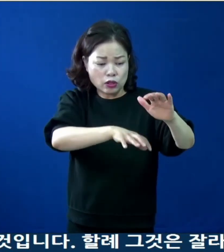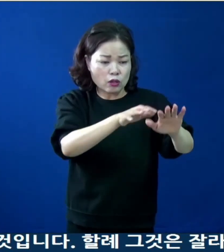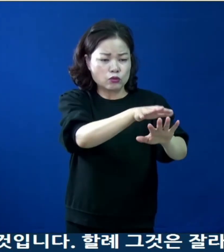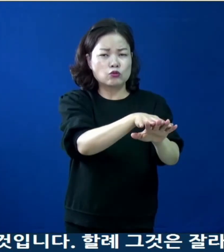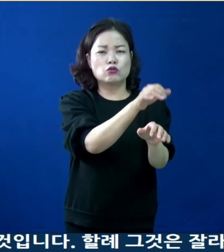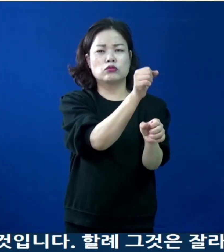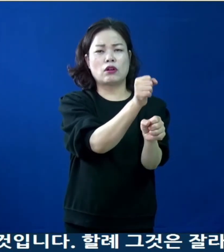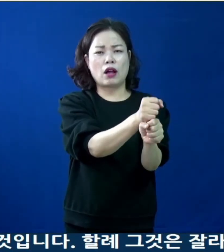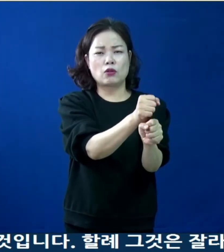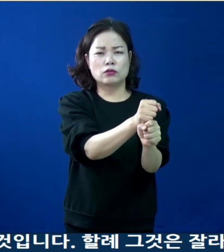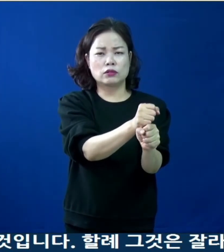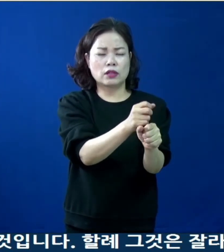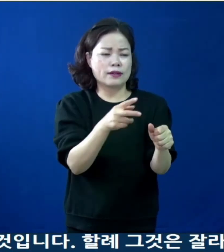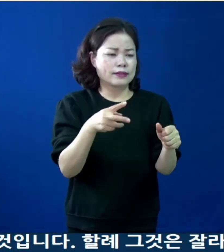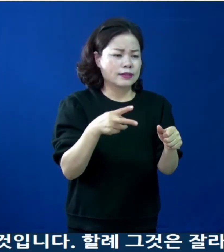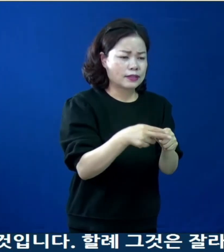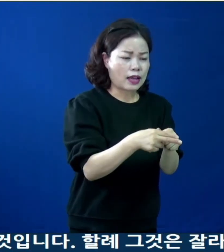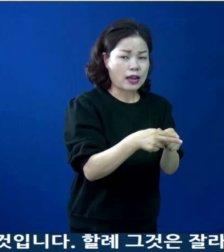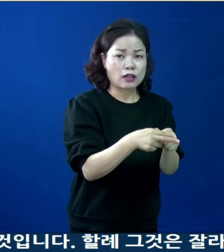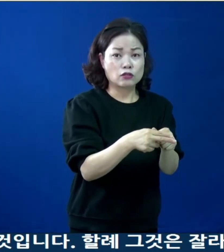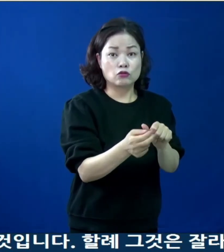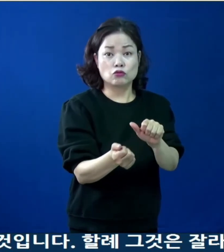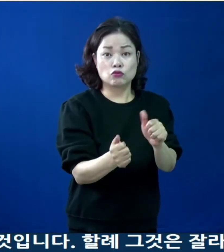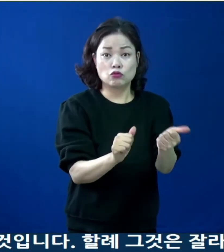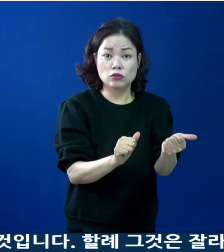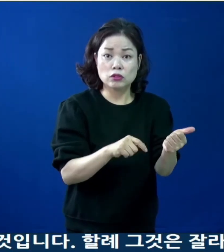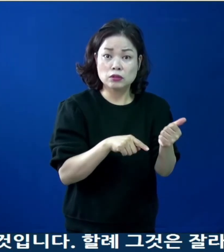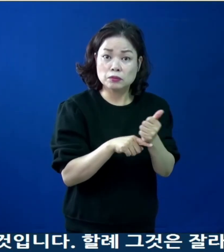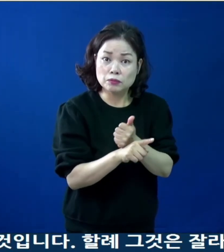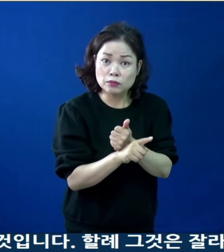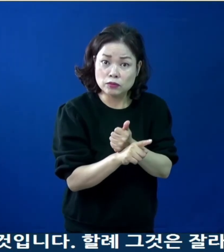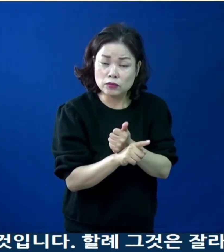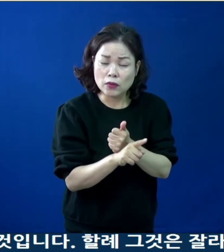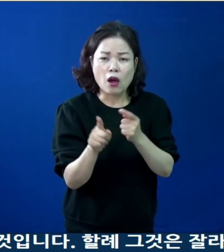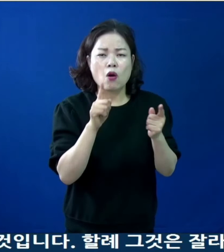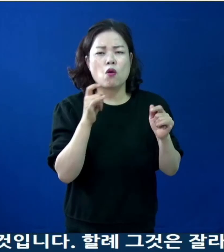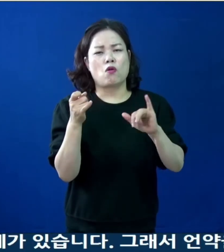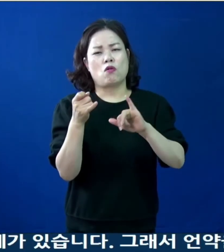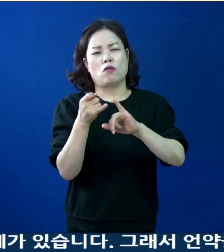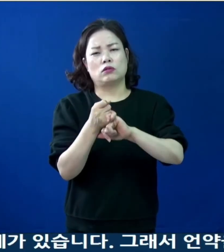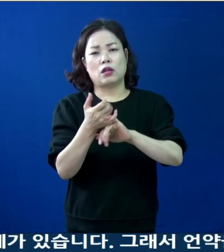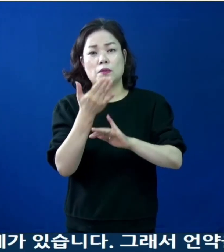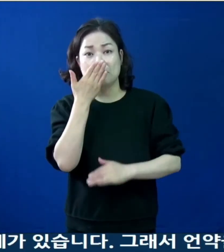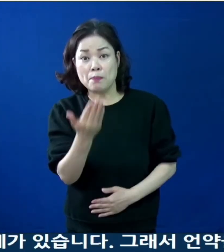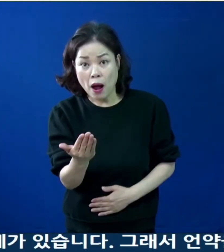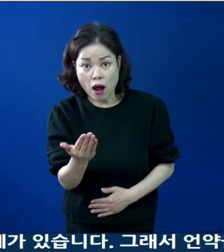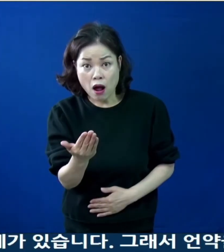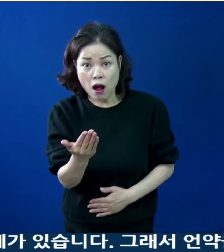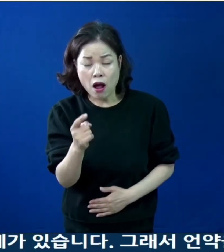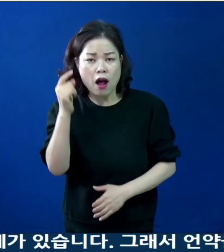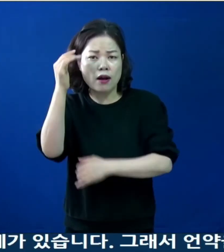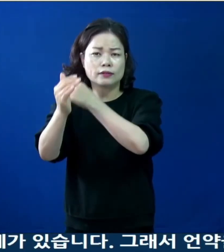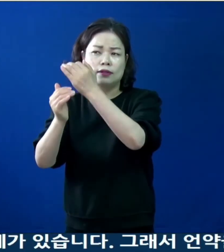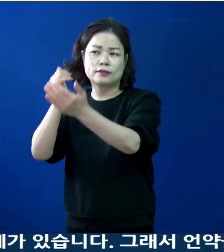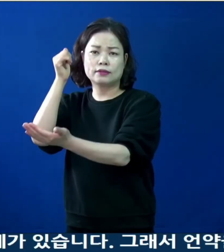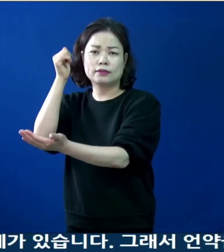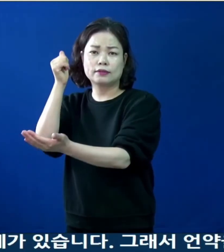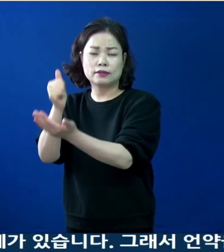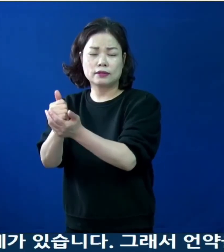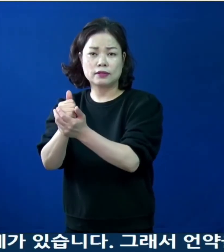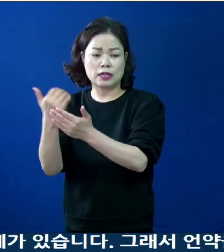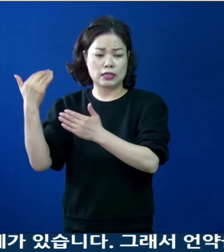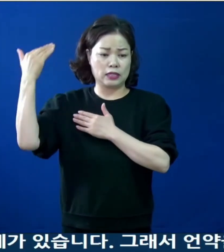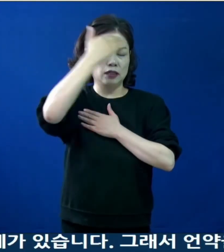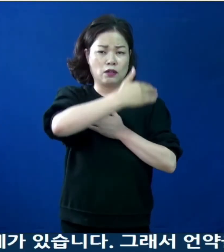어떠한 부분을 잘라내어서 죽이는 것을 의미해요. 그래야만 언약이 맺어지는 겁니다. 이것은 하나님께서